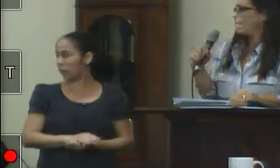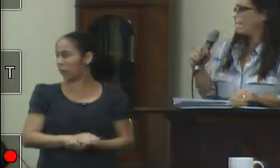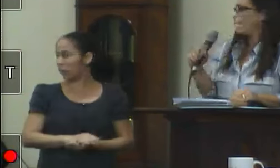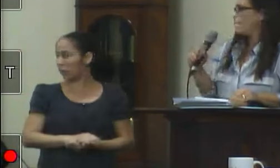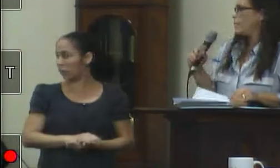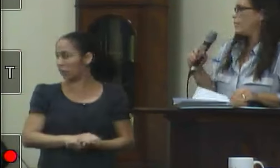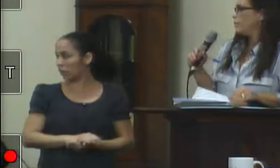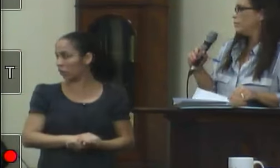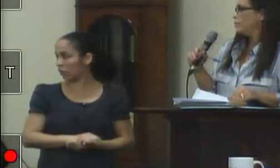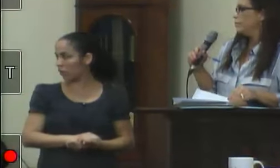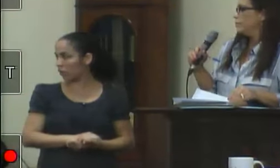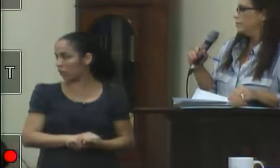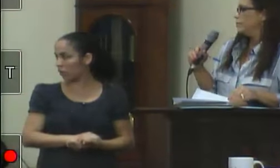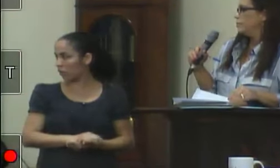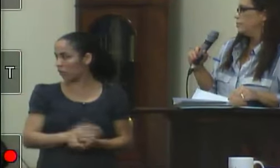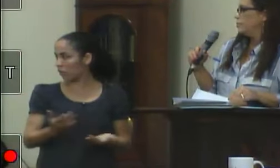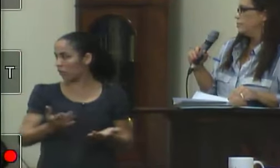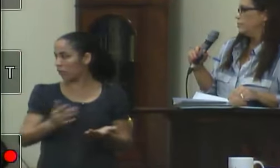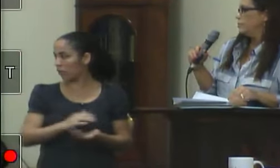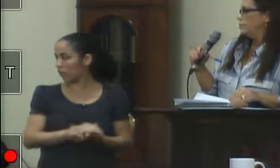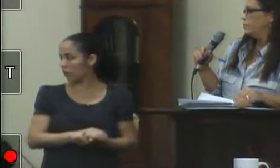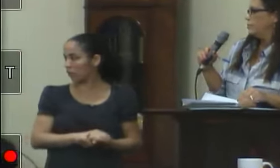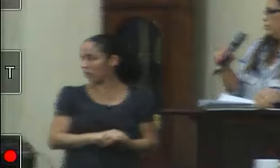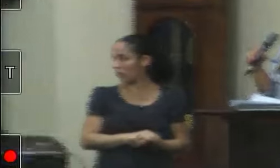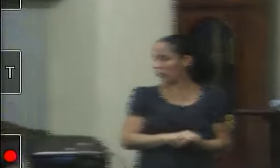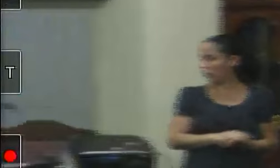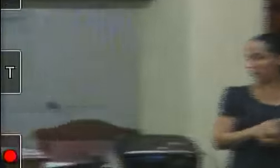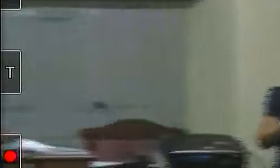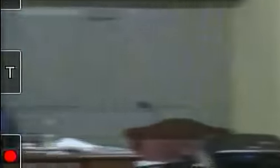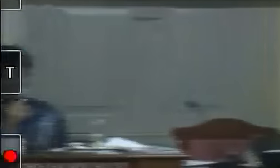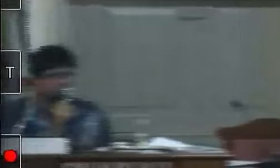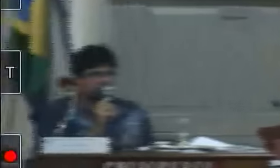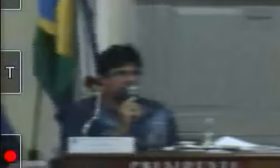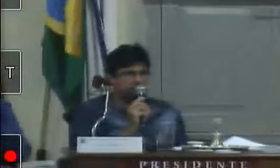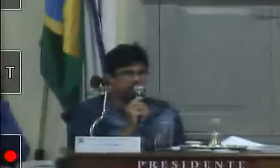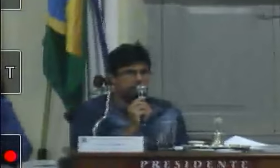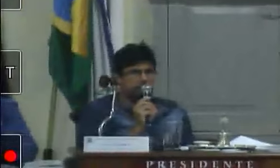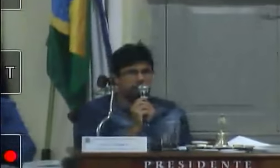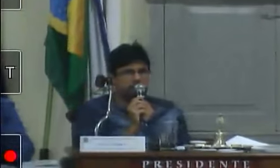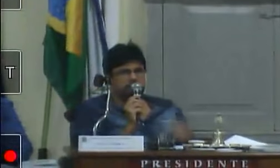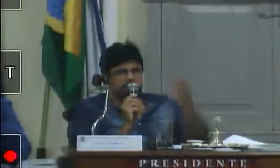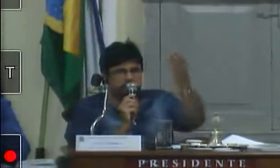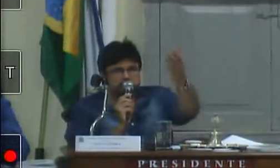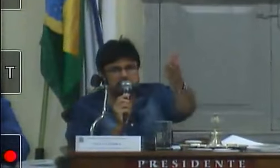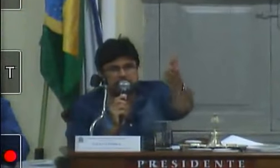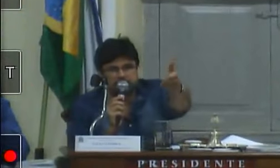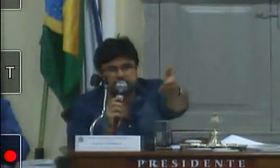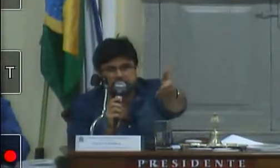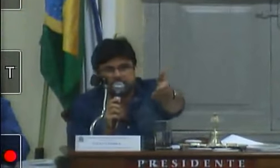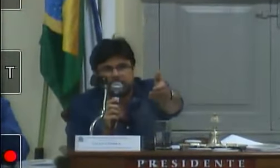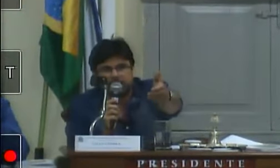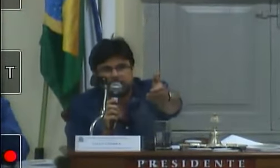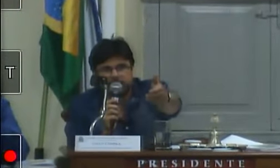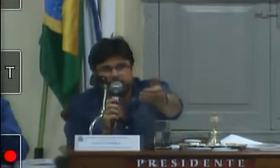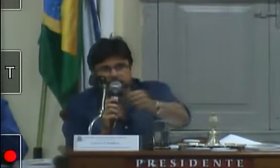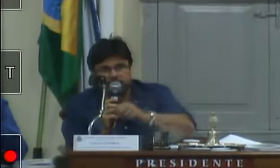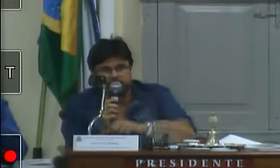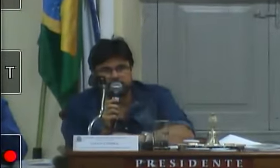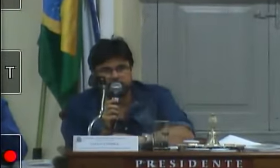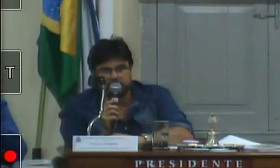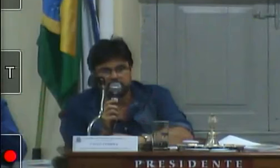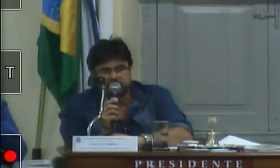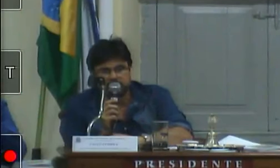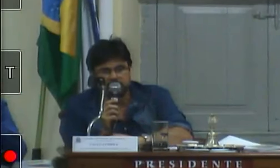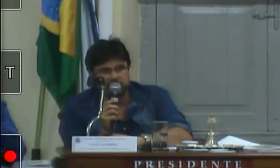só queria dar boas-vindas à secretária de Ação Social, Roseli Moreira, e dizer, se Vossa Excelência quiser sentar aqui na frente, aqui,